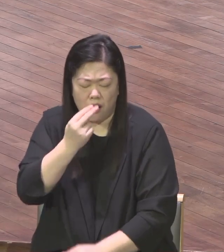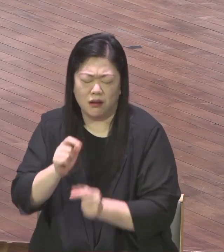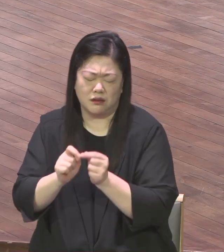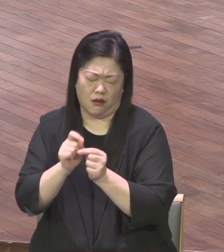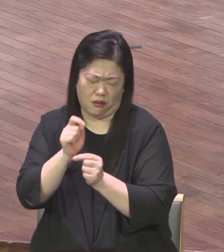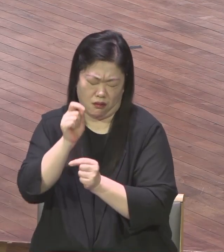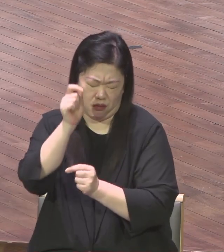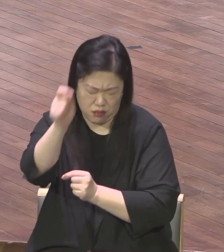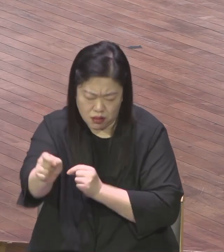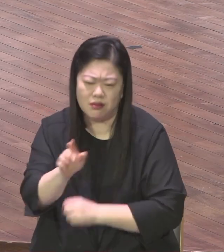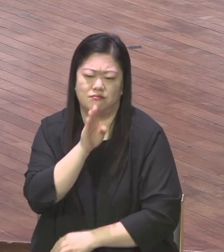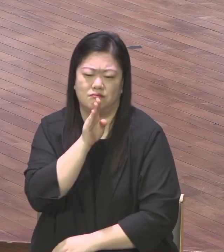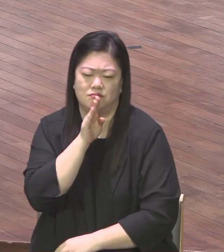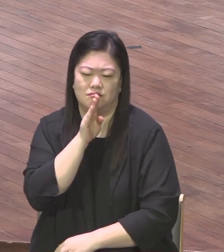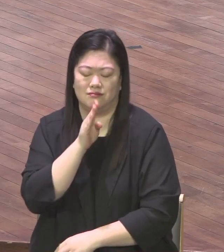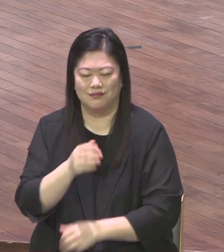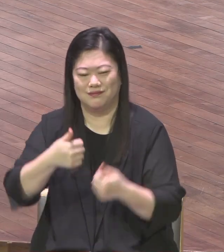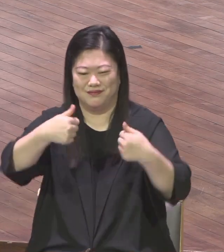영원합니다.